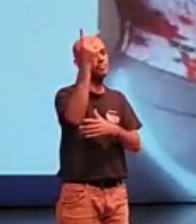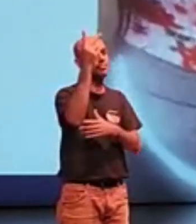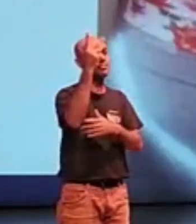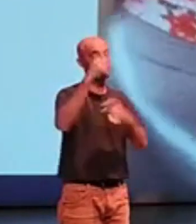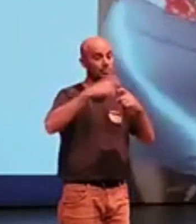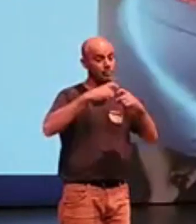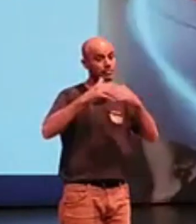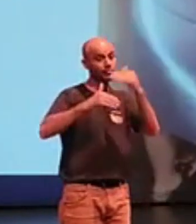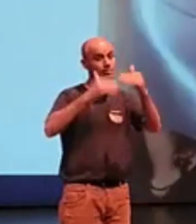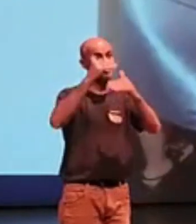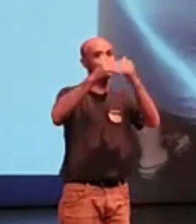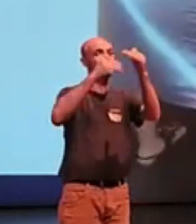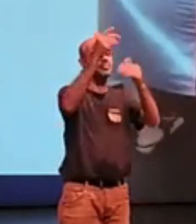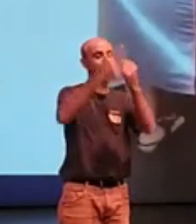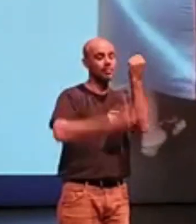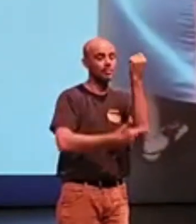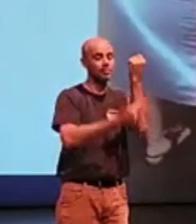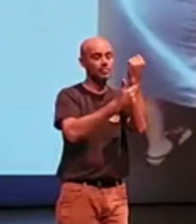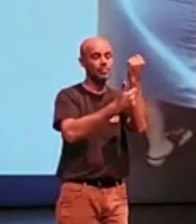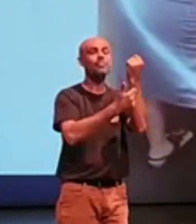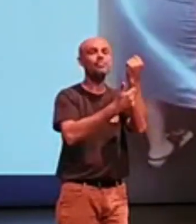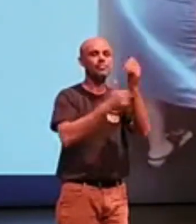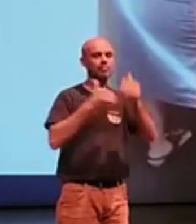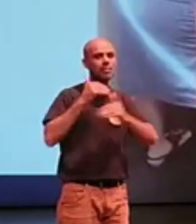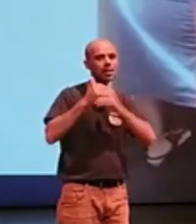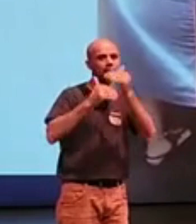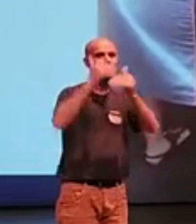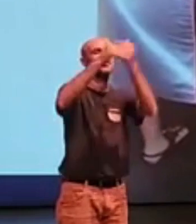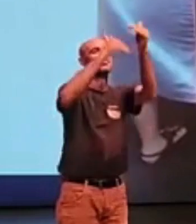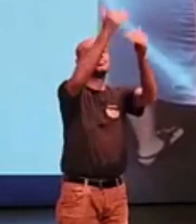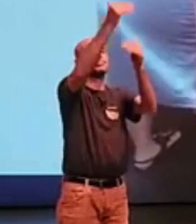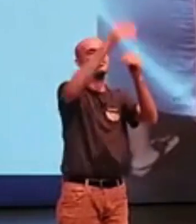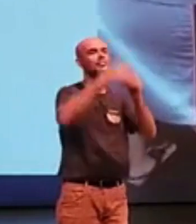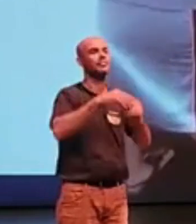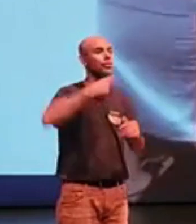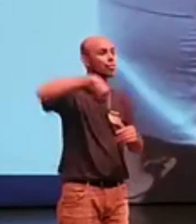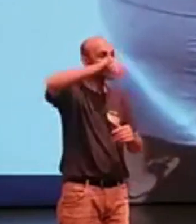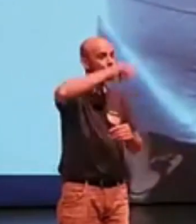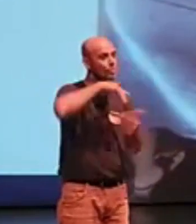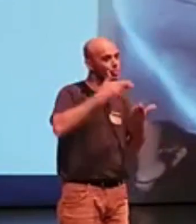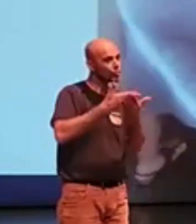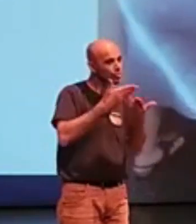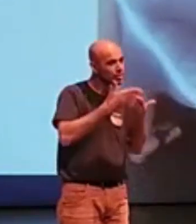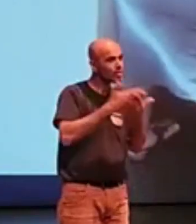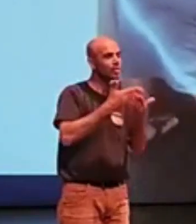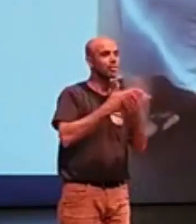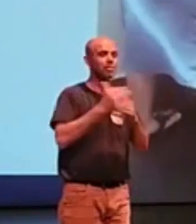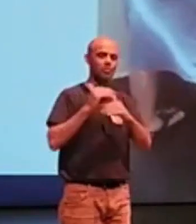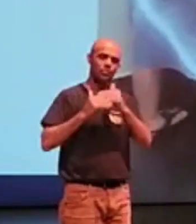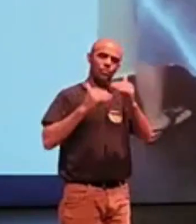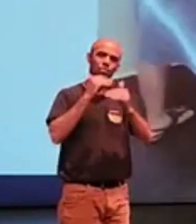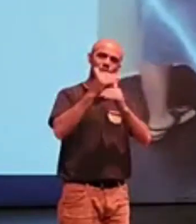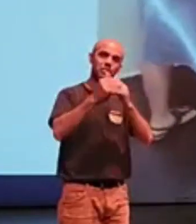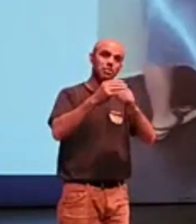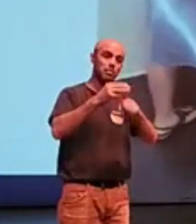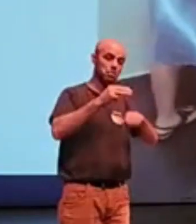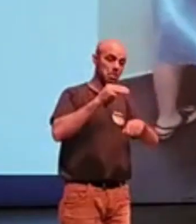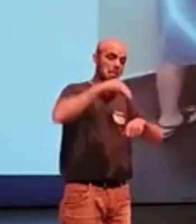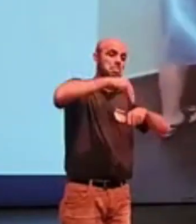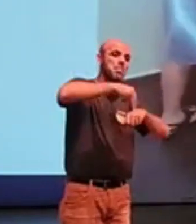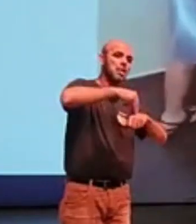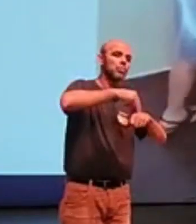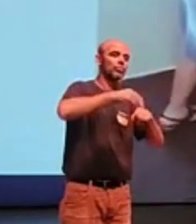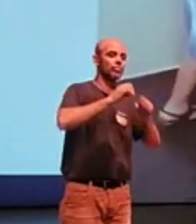está em evolução, a cirurgia de coluna está em evolução. Nós todos estudamos para isso. Como eu disse, para ser membro da Sociedade Brasileira de